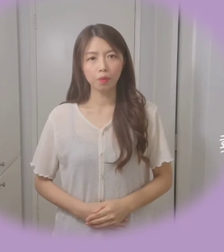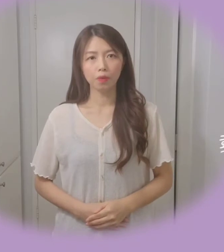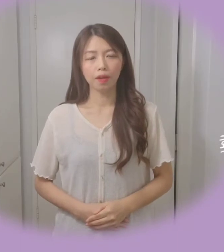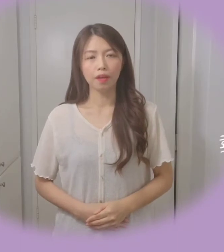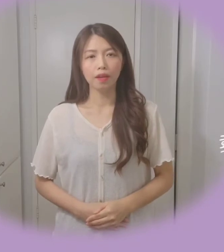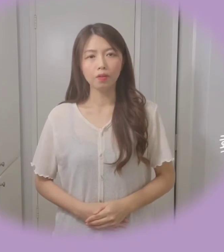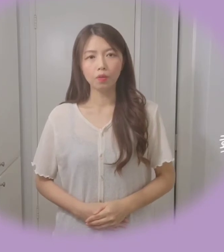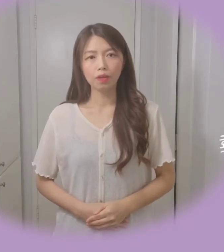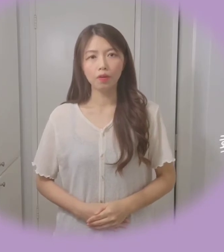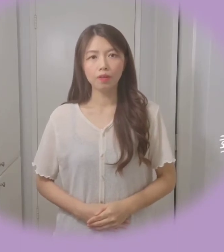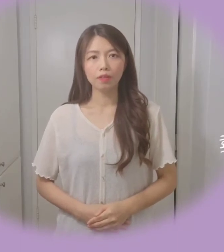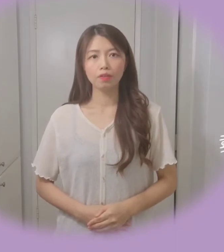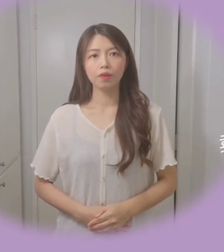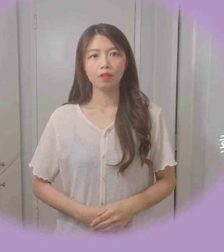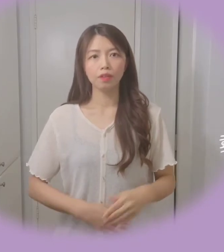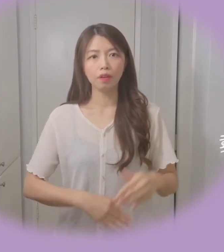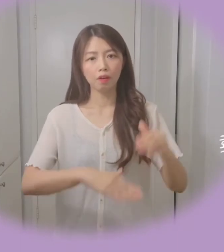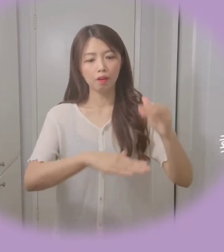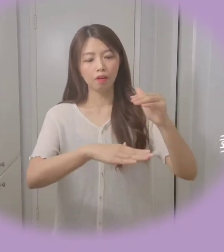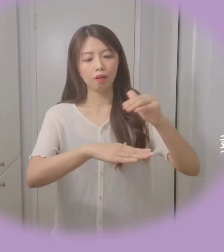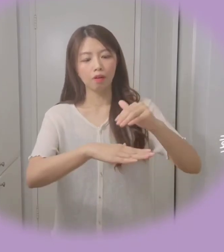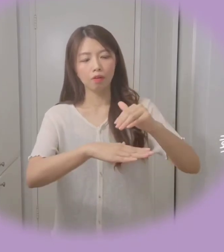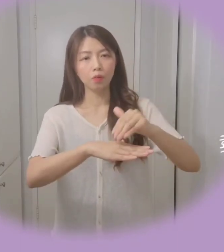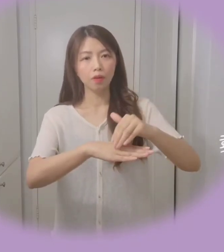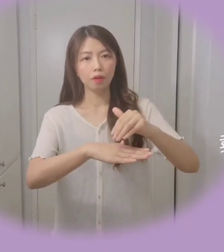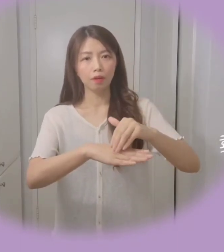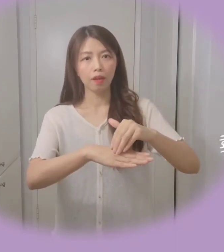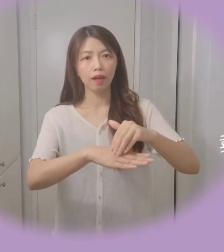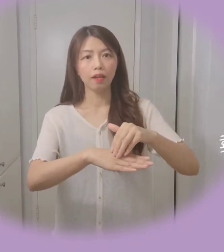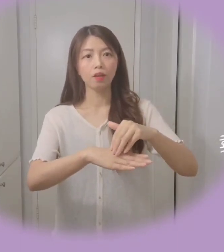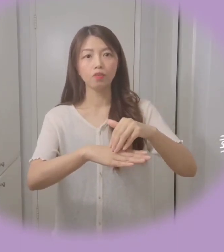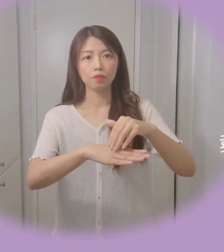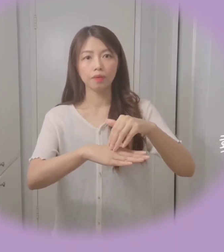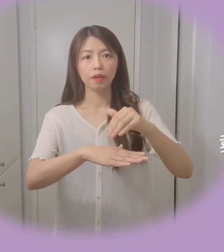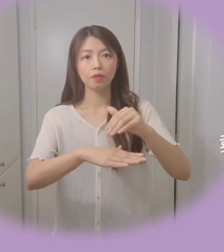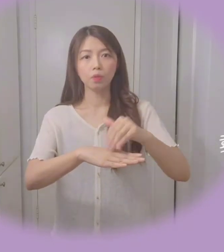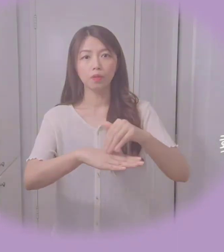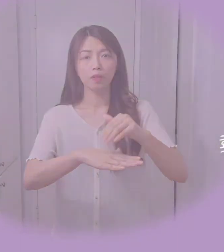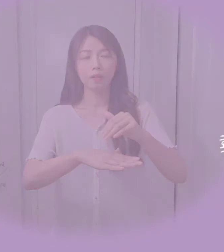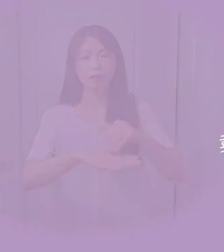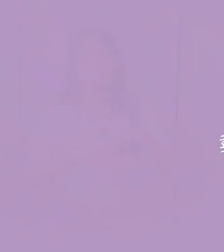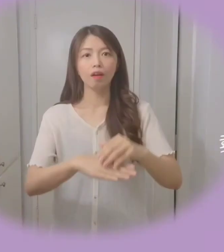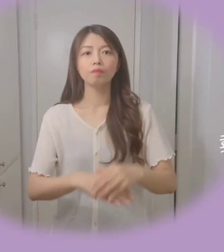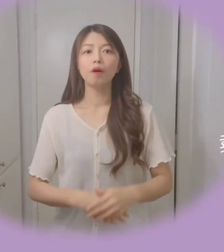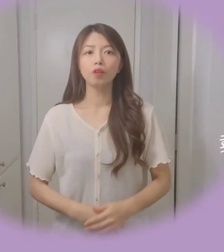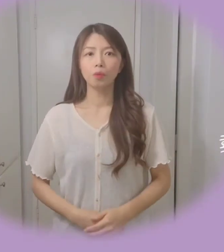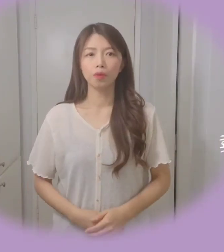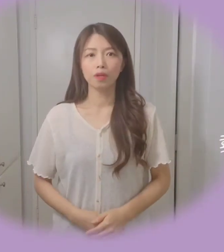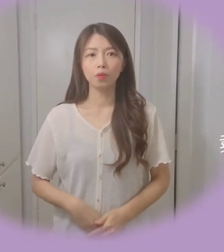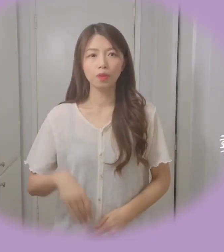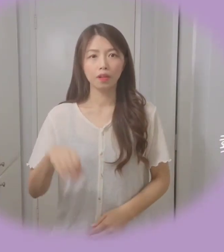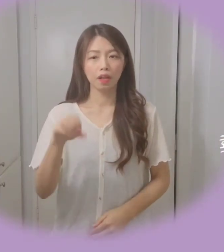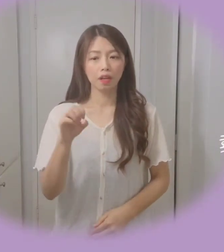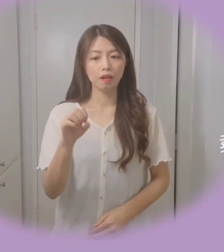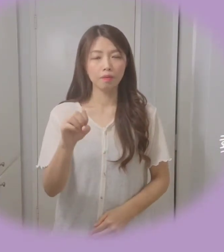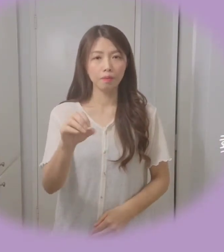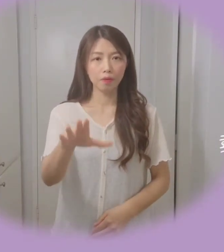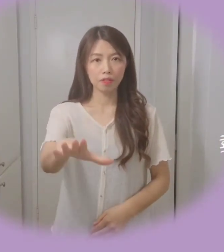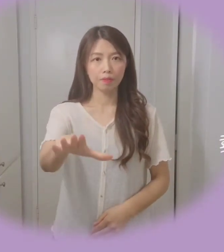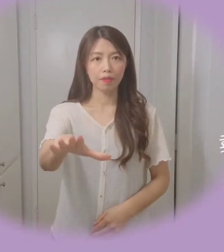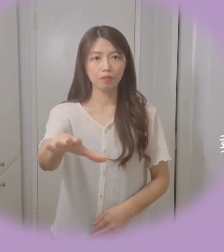손을 뻗어보니. 손이라고 하는 뜻의 수어는요. 손을 이렇게 가리켜 주시면 돼요. 손을 뻗어보네. 손을